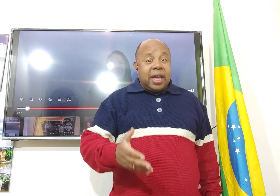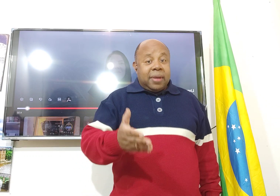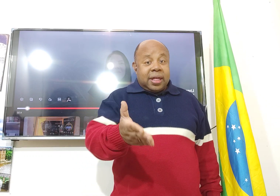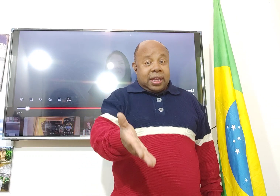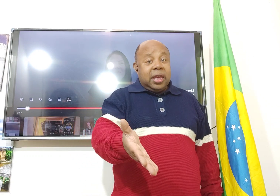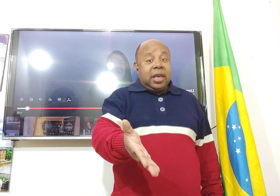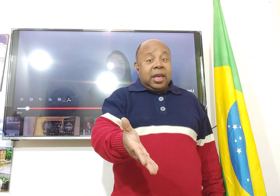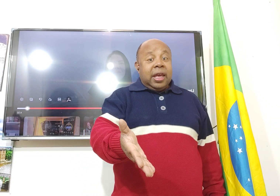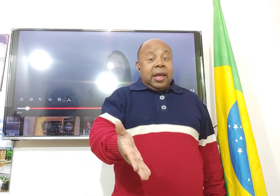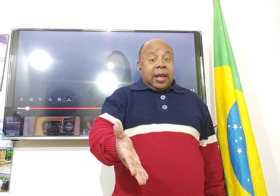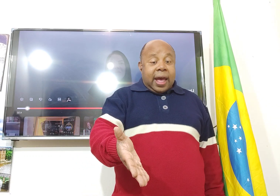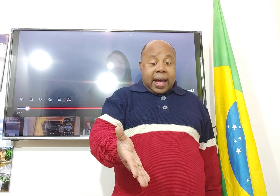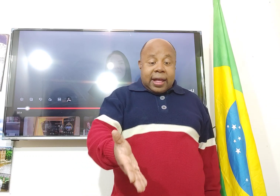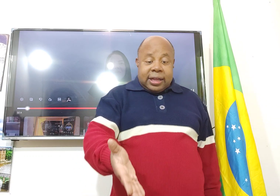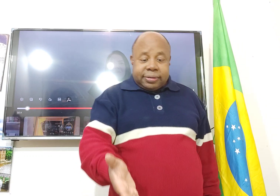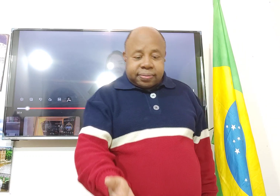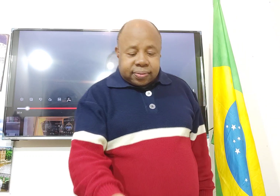Mas aqui,